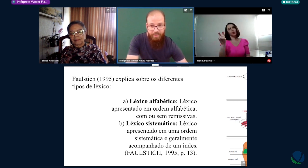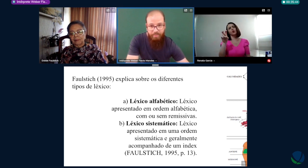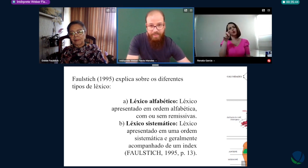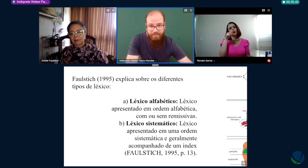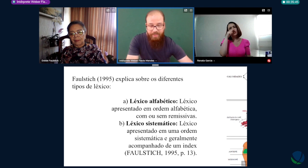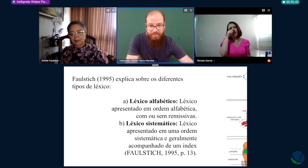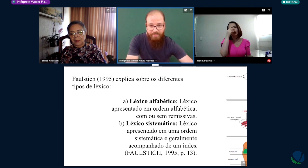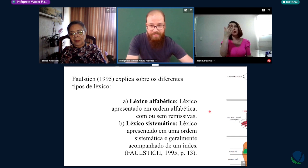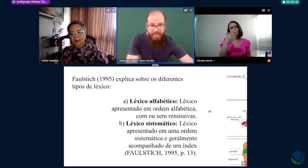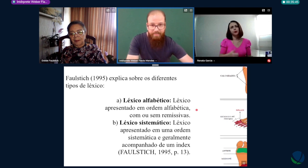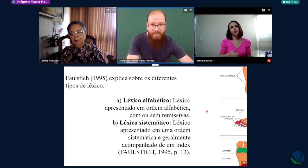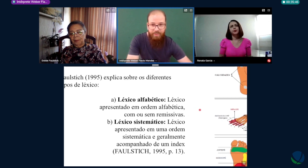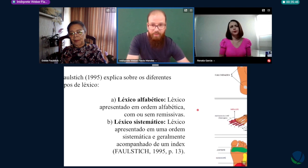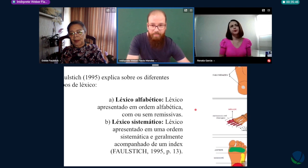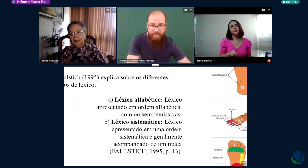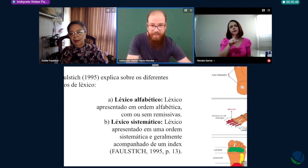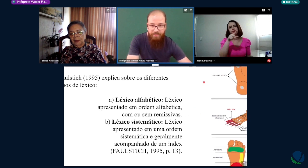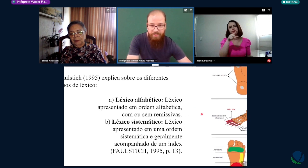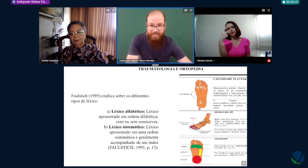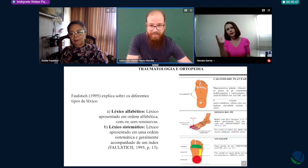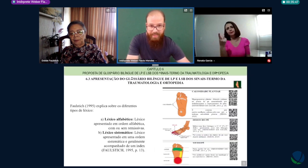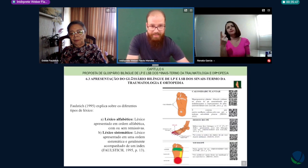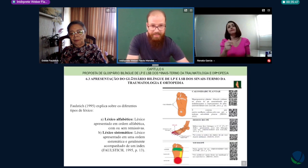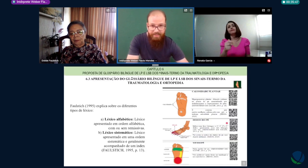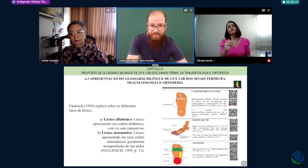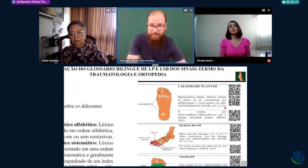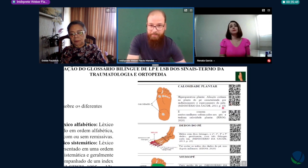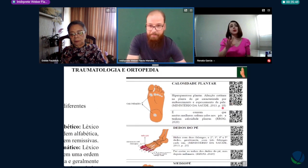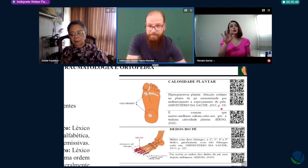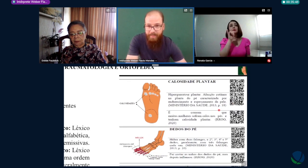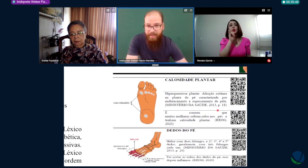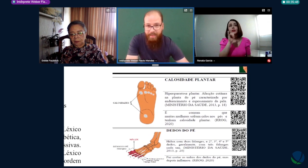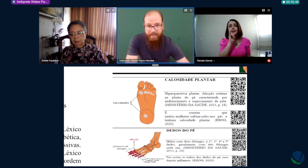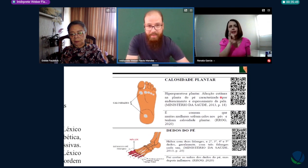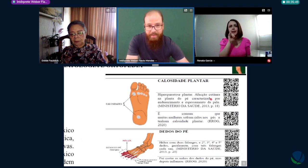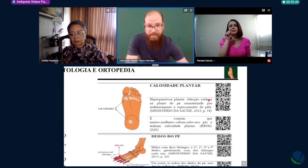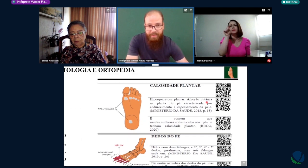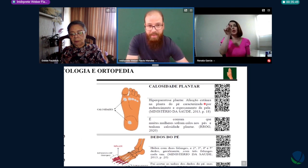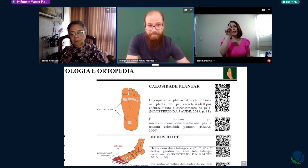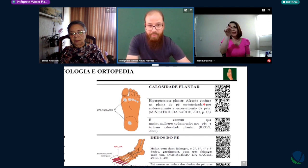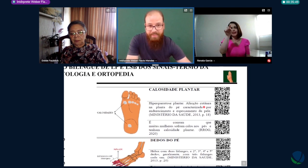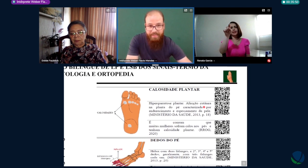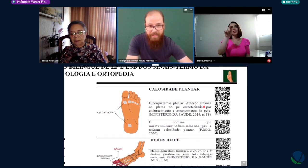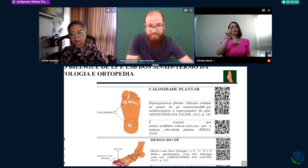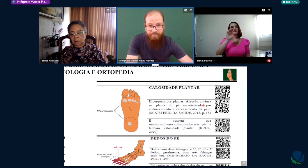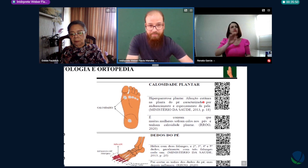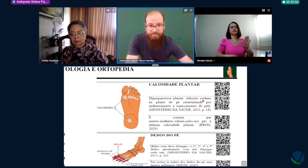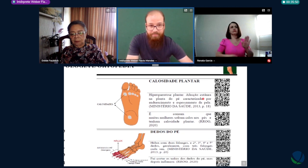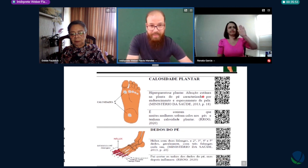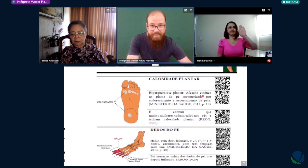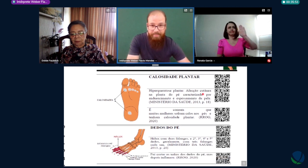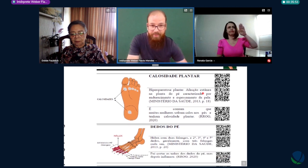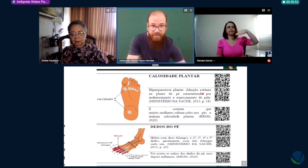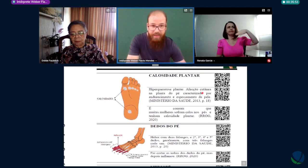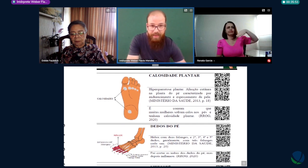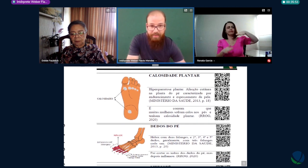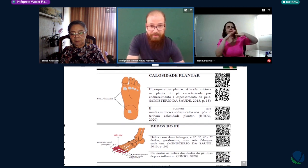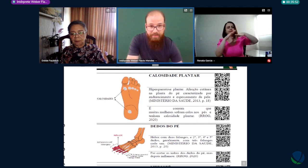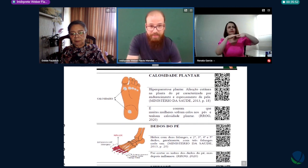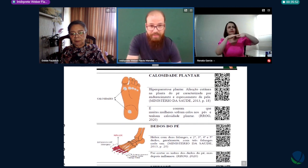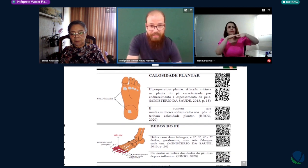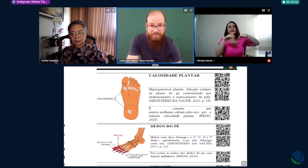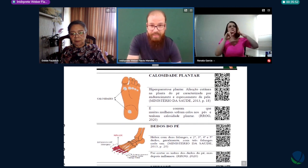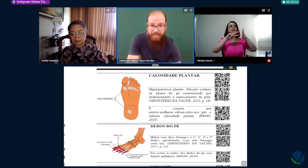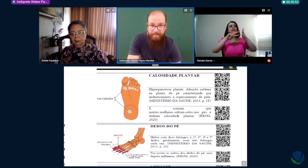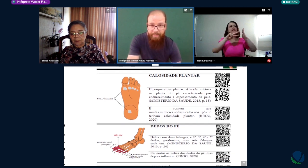E que geralmente o léxico sistemático é acompanhado de um index. E aí, por exemplo, para